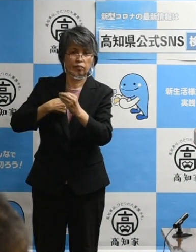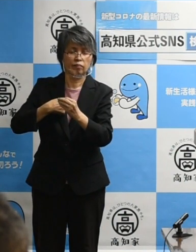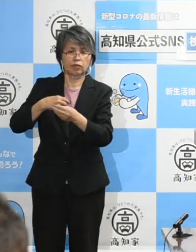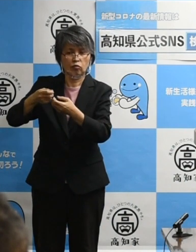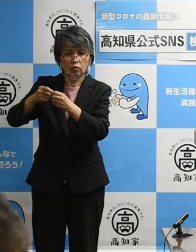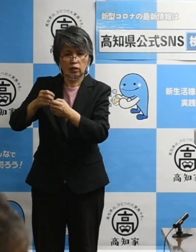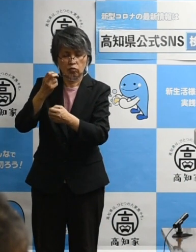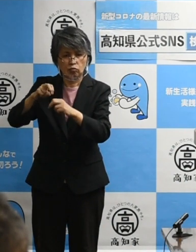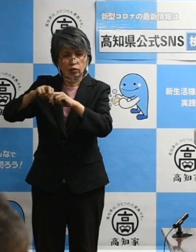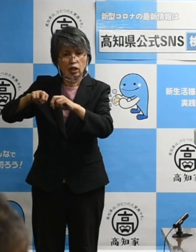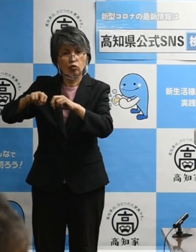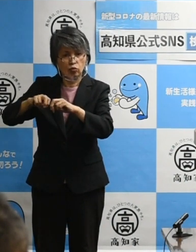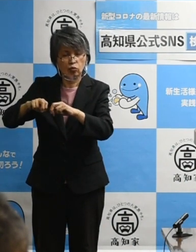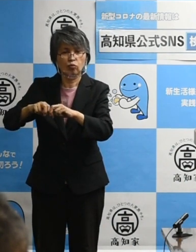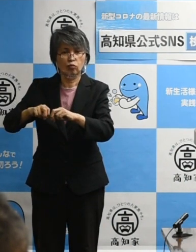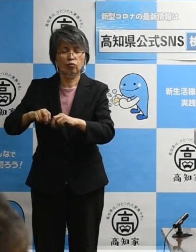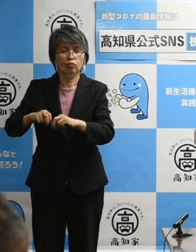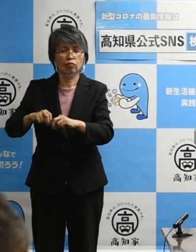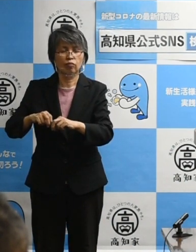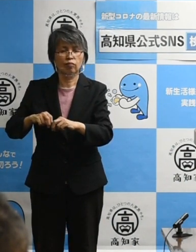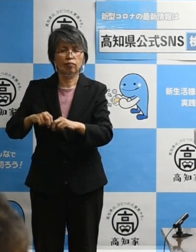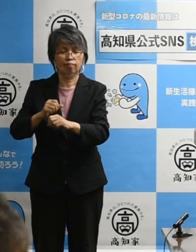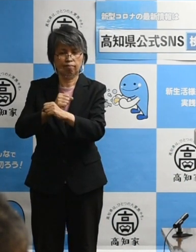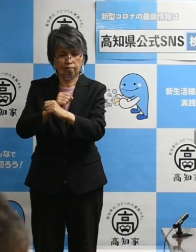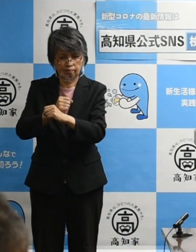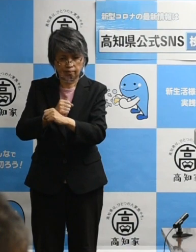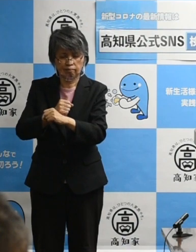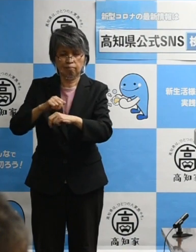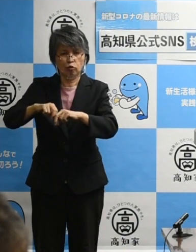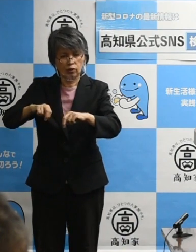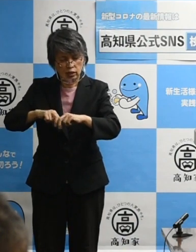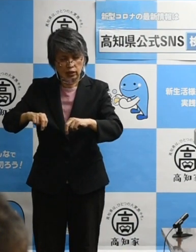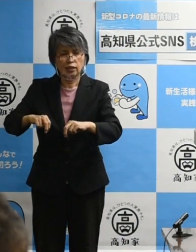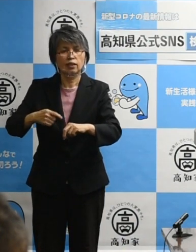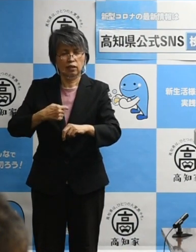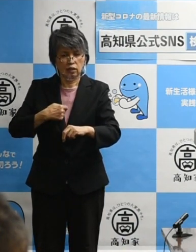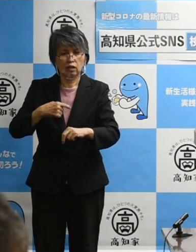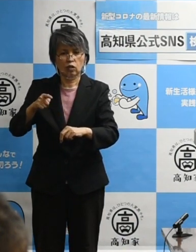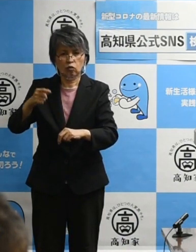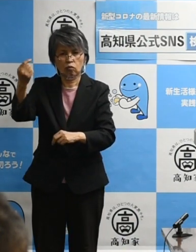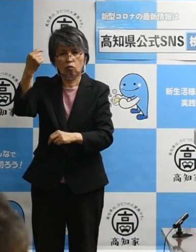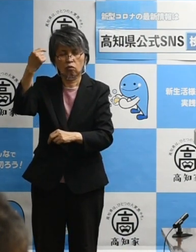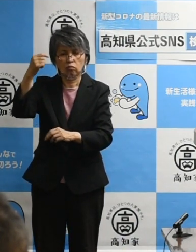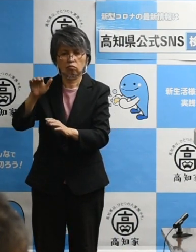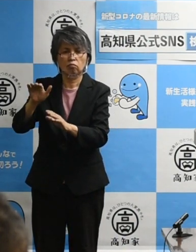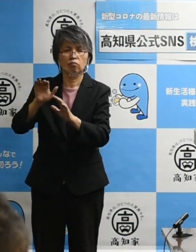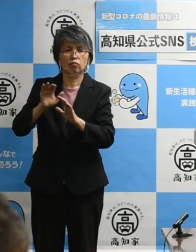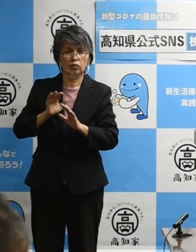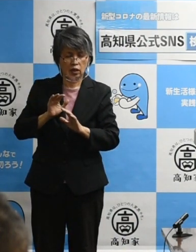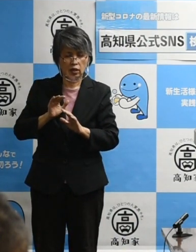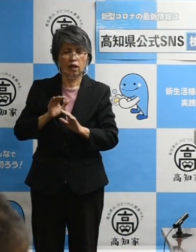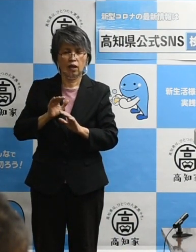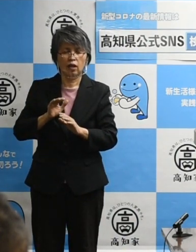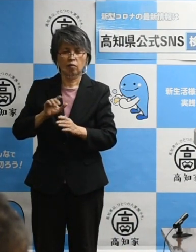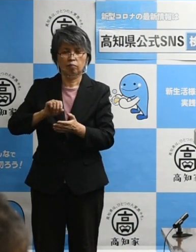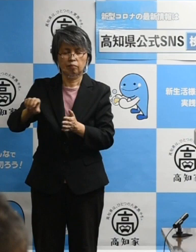に研究、また研究をして、また分析をしてですね、その教訓を生かさせてい